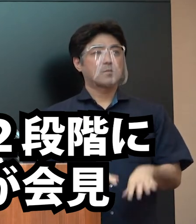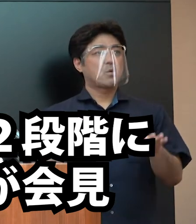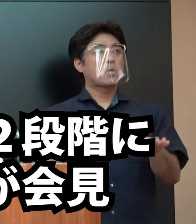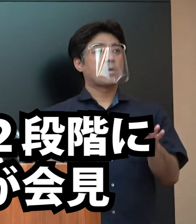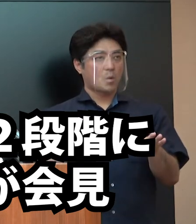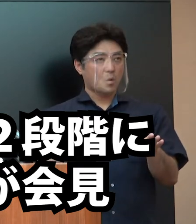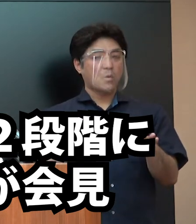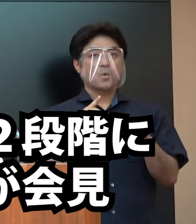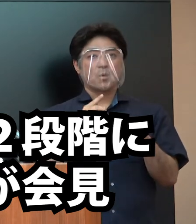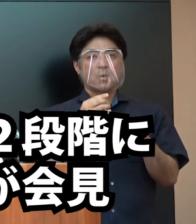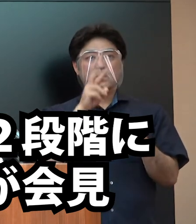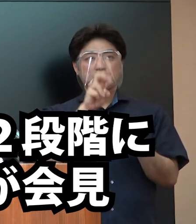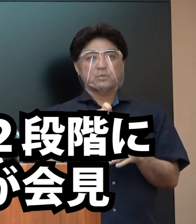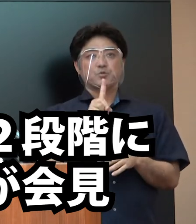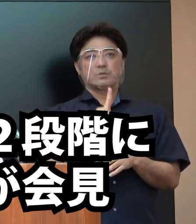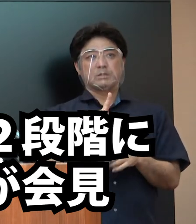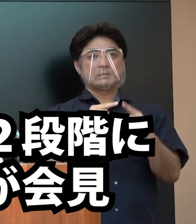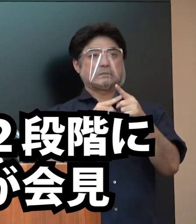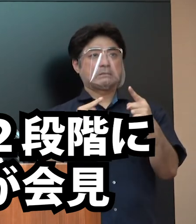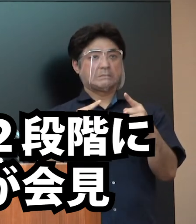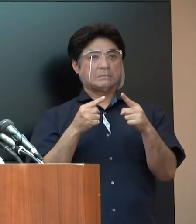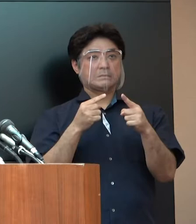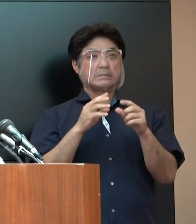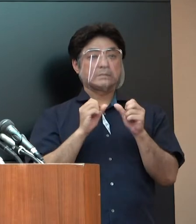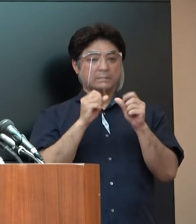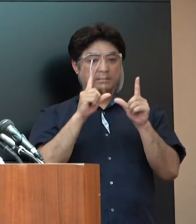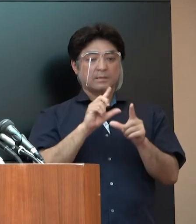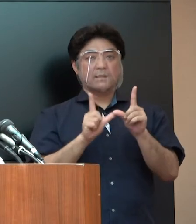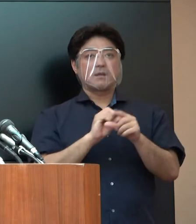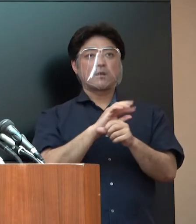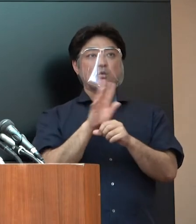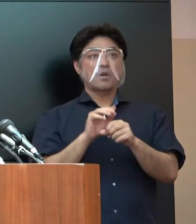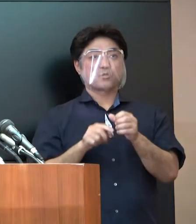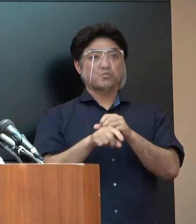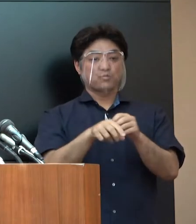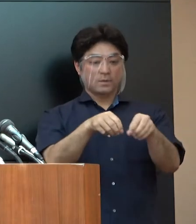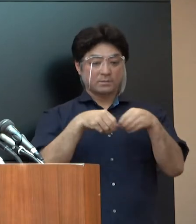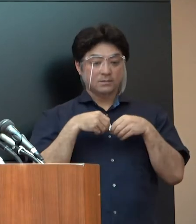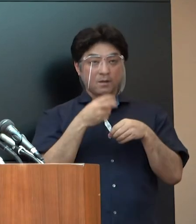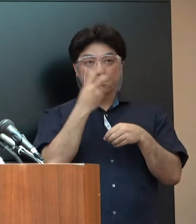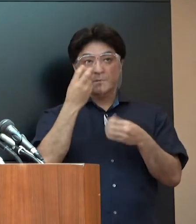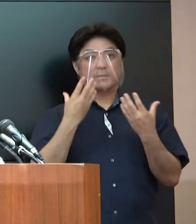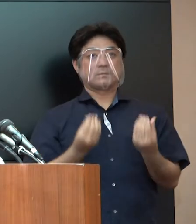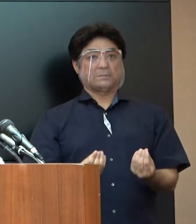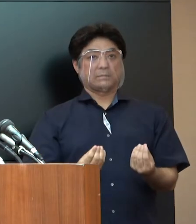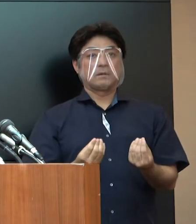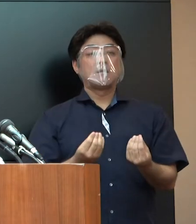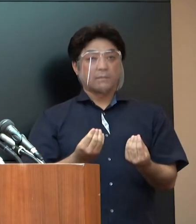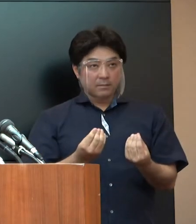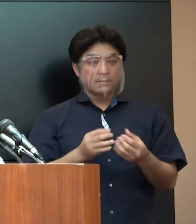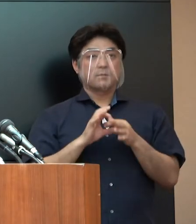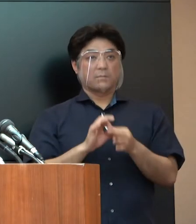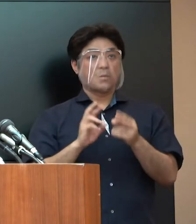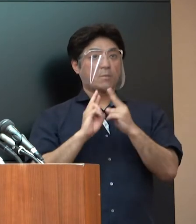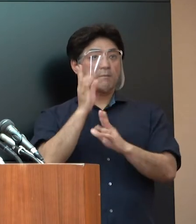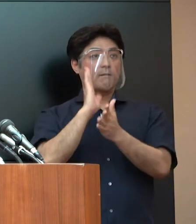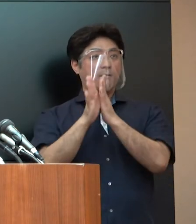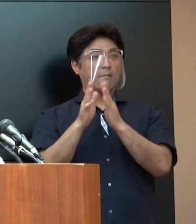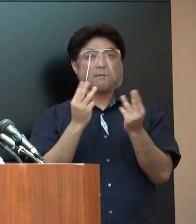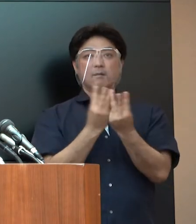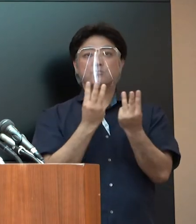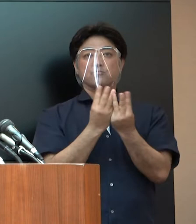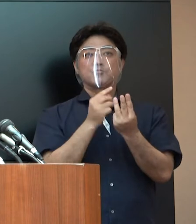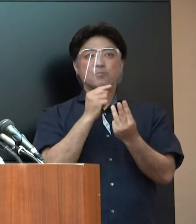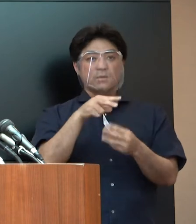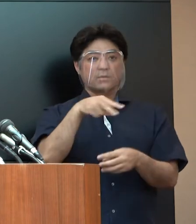本日新たに21名の新型コロナウイルス感染症の患者が確認されました。これにより沖縄県における感染